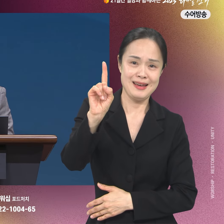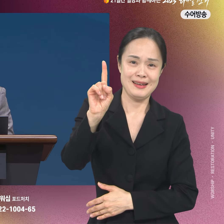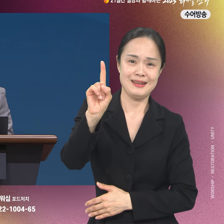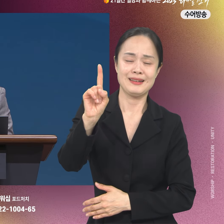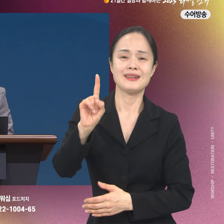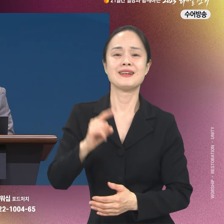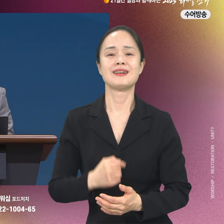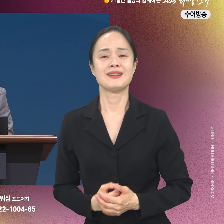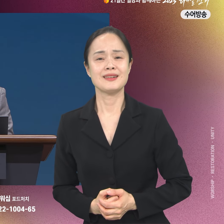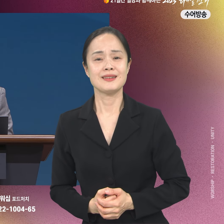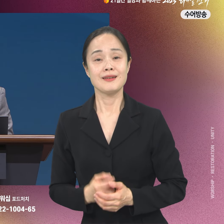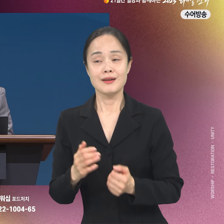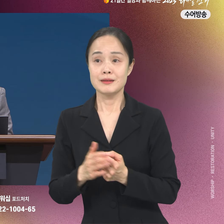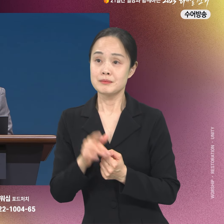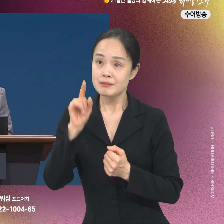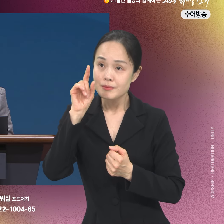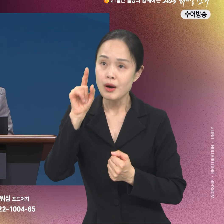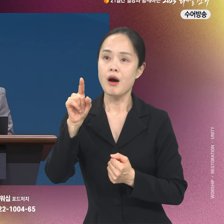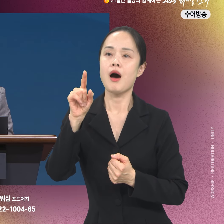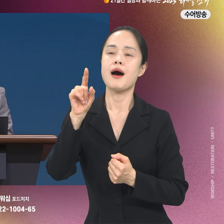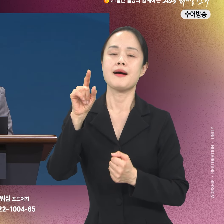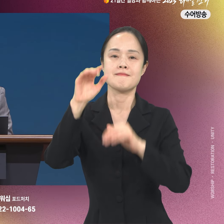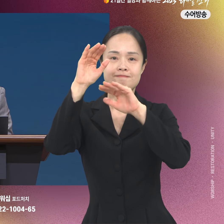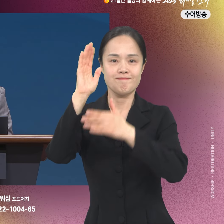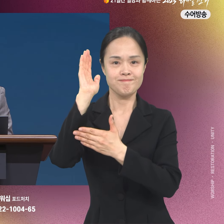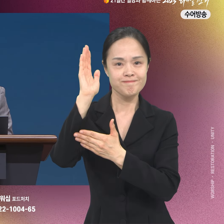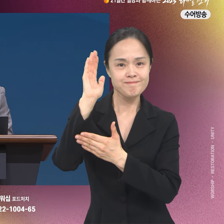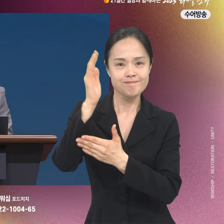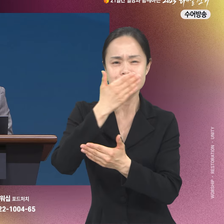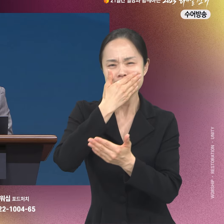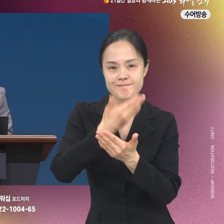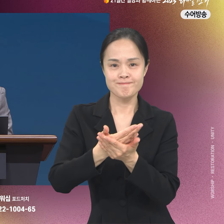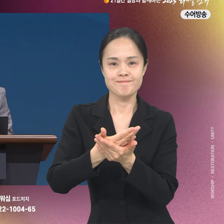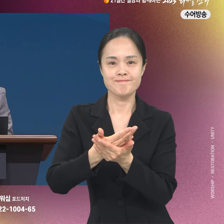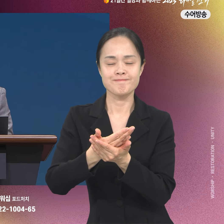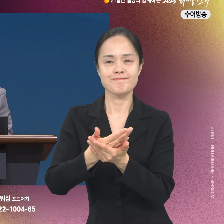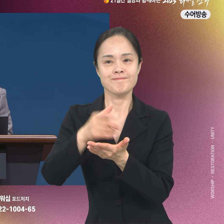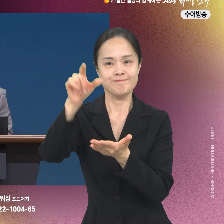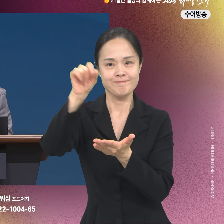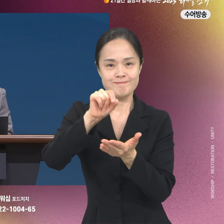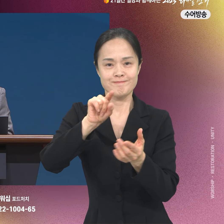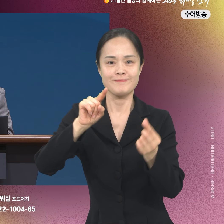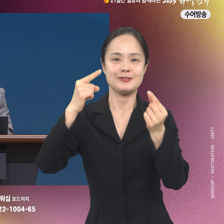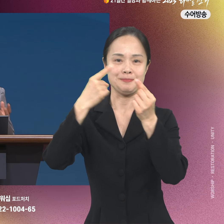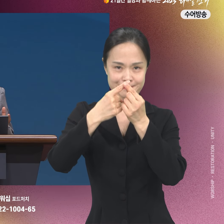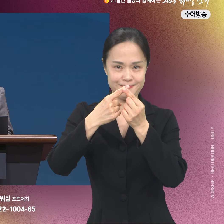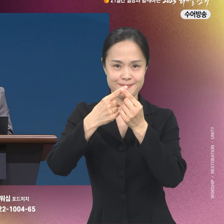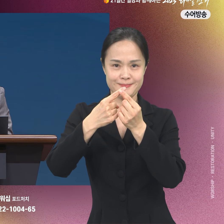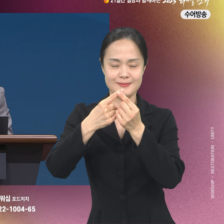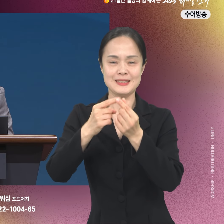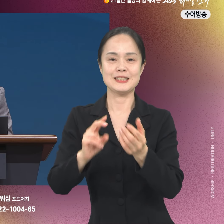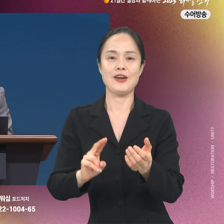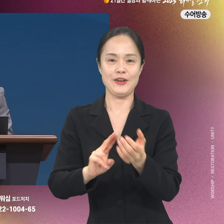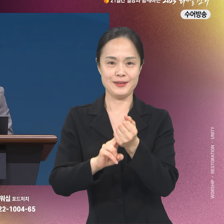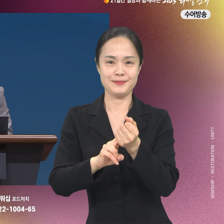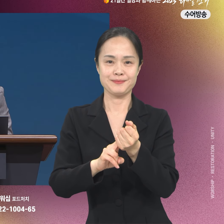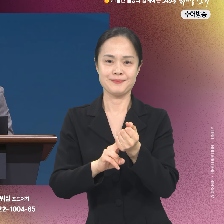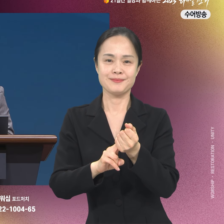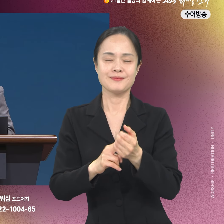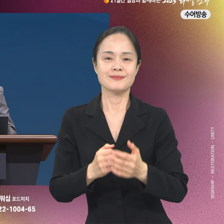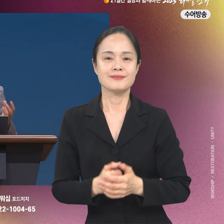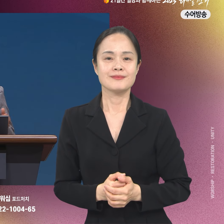선택되어줘도 된다라고 생각을 하고 시작을 한 겁니다. 그리고 귀신 들린 자로부터 해방을,